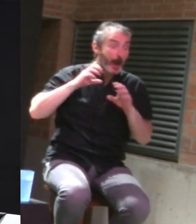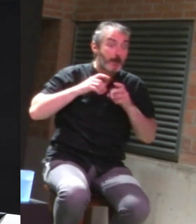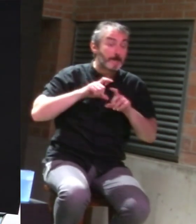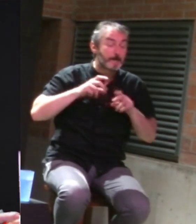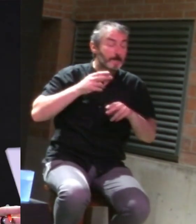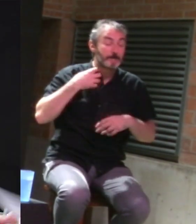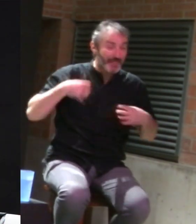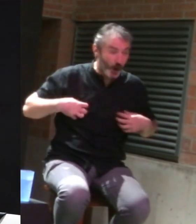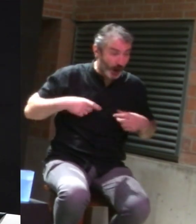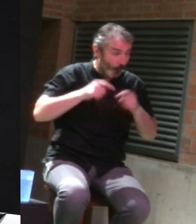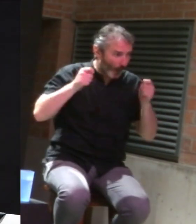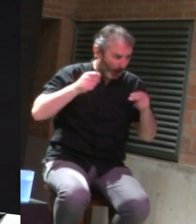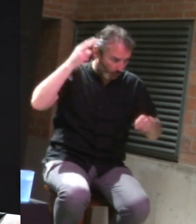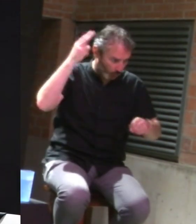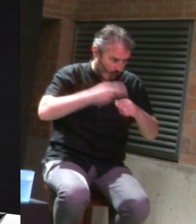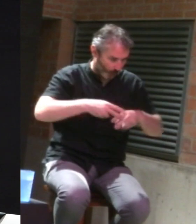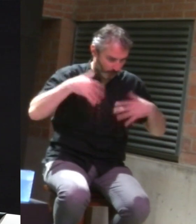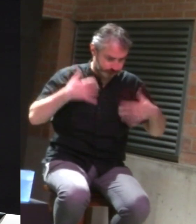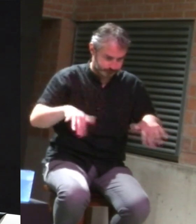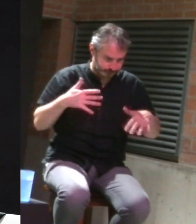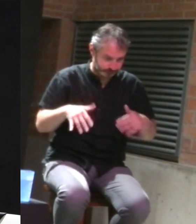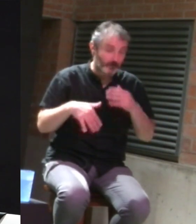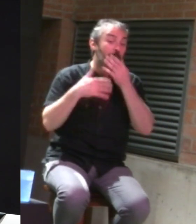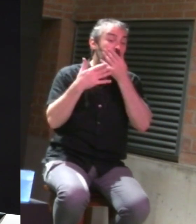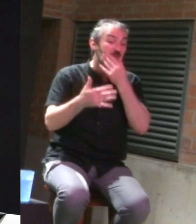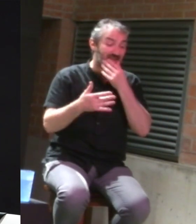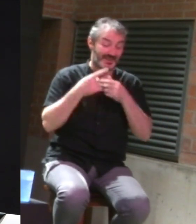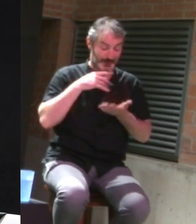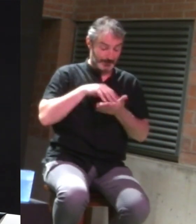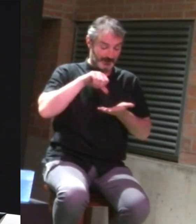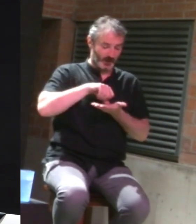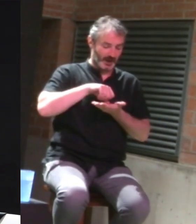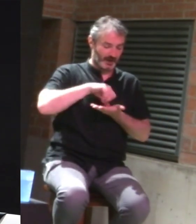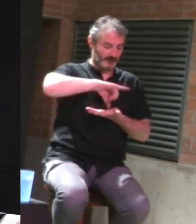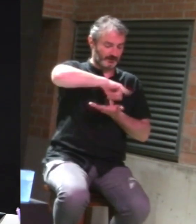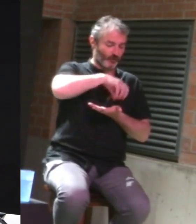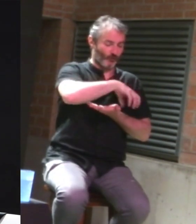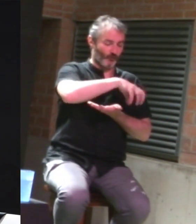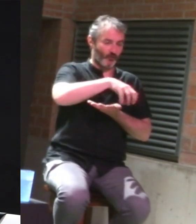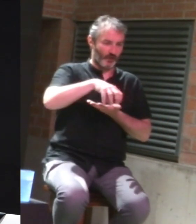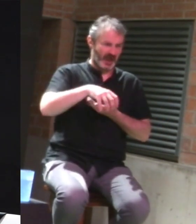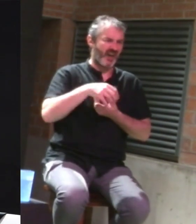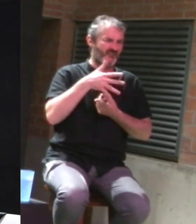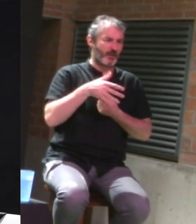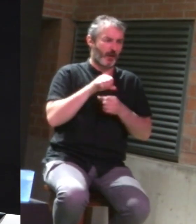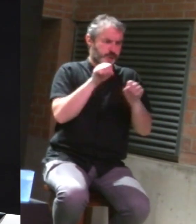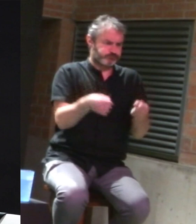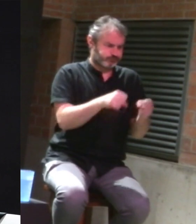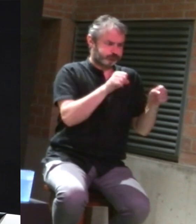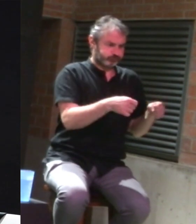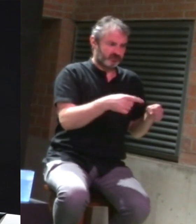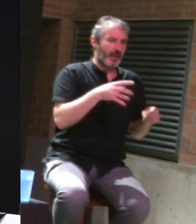dura, però tindrem també, a part de les perifèries urbanes, on tenim grans fàbriques amb moltíssima